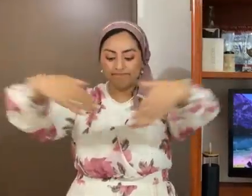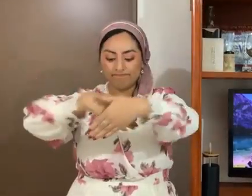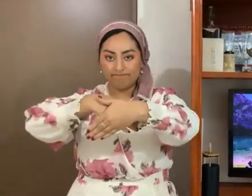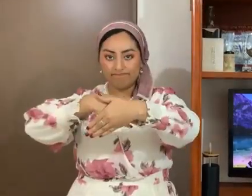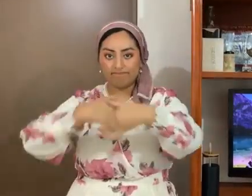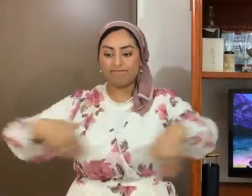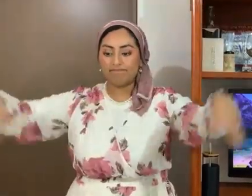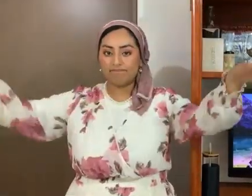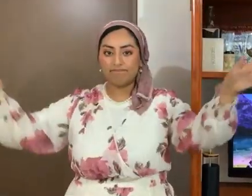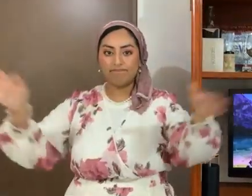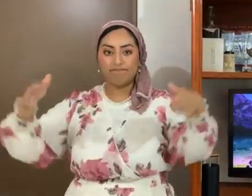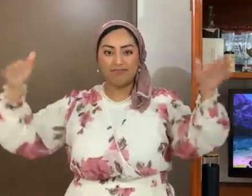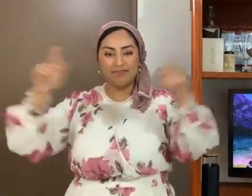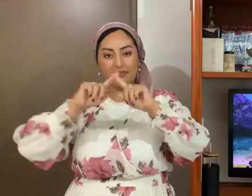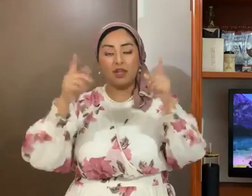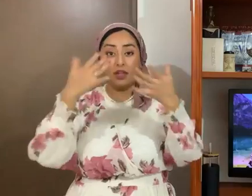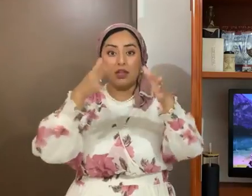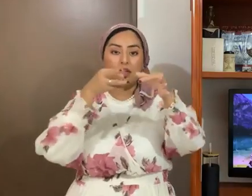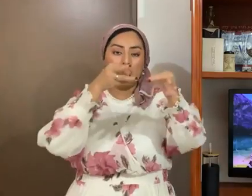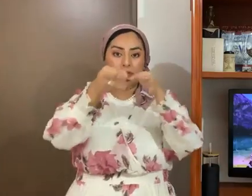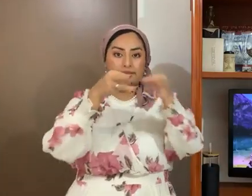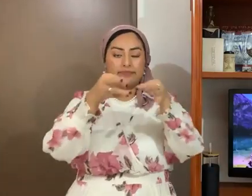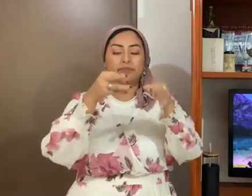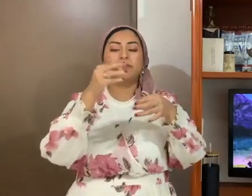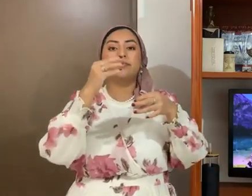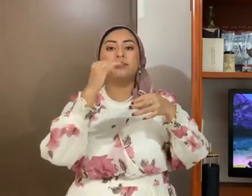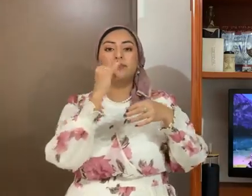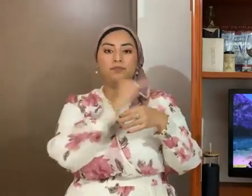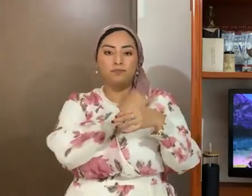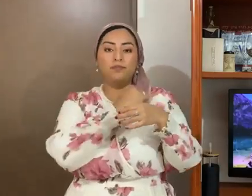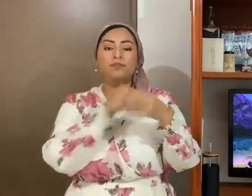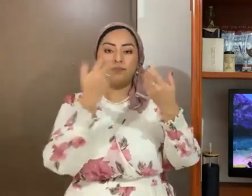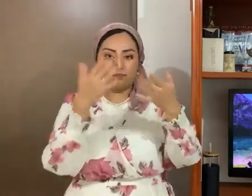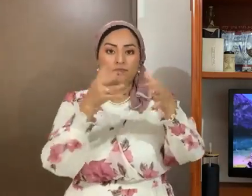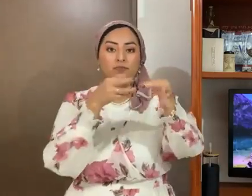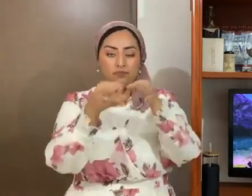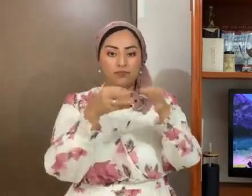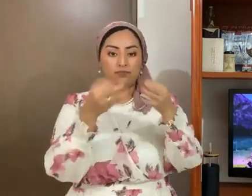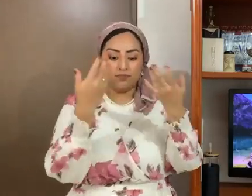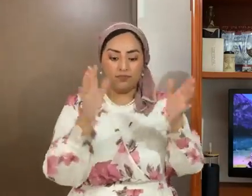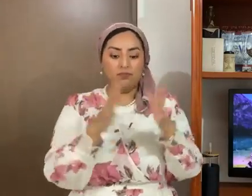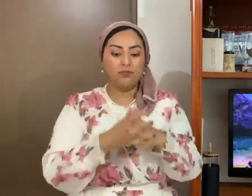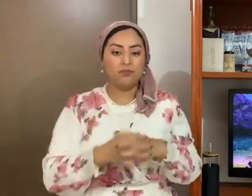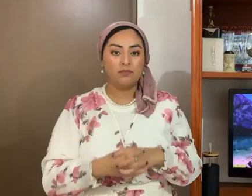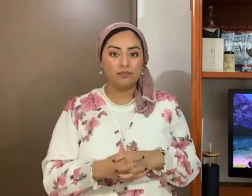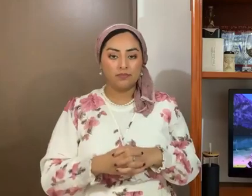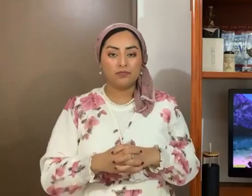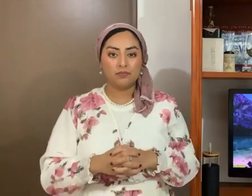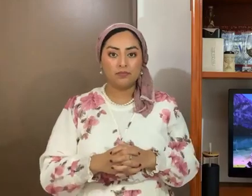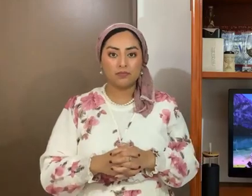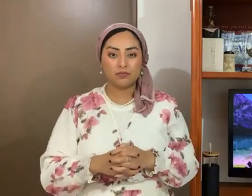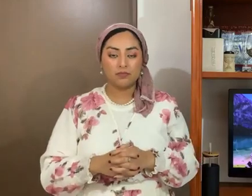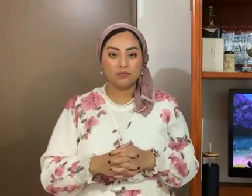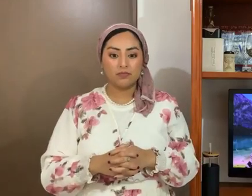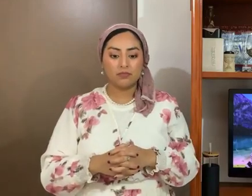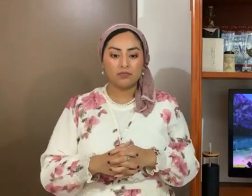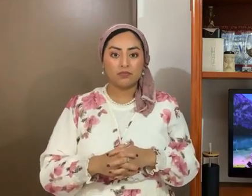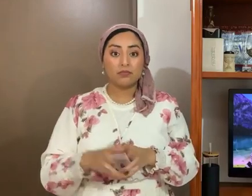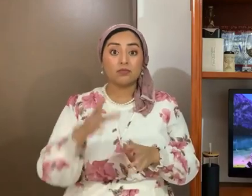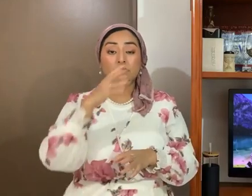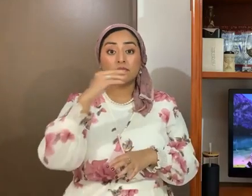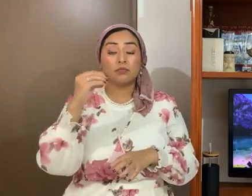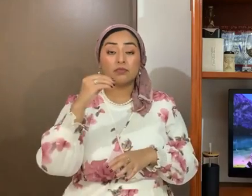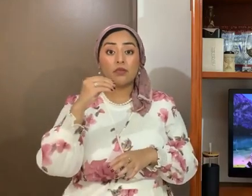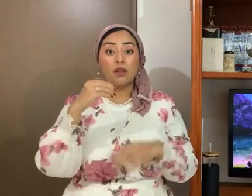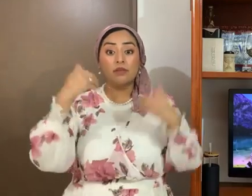con 2 volaban. Esto ya está ministrado por nuestro amado Naví en este libro. Búsquenlo, amados Sahim. Y el uno al